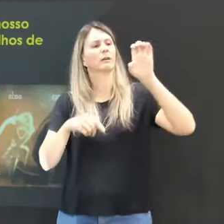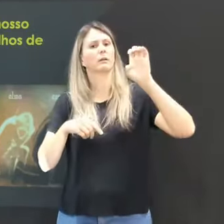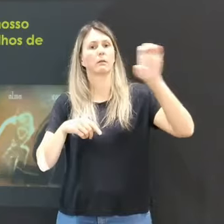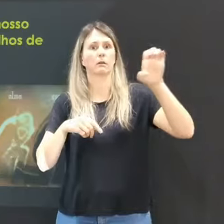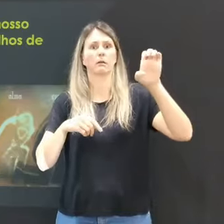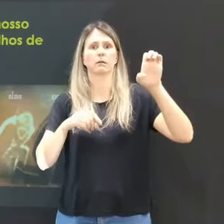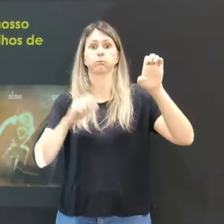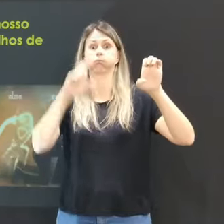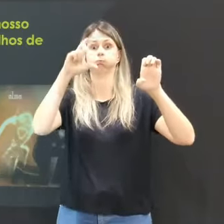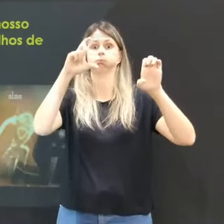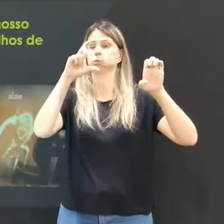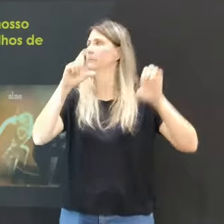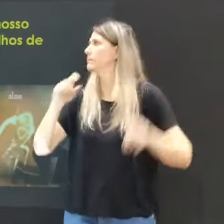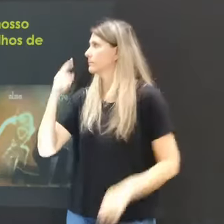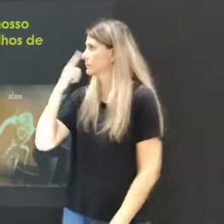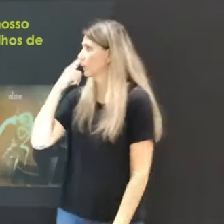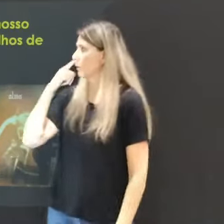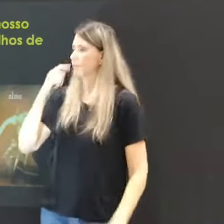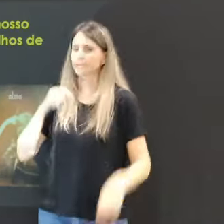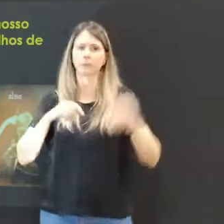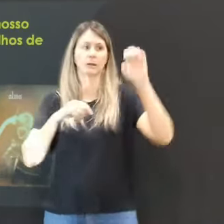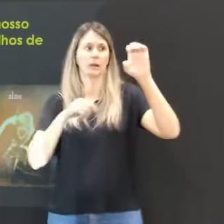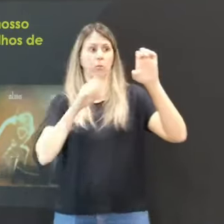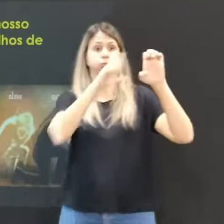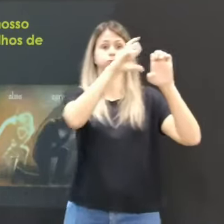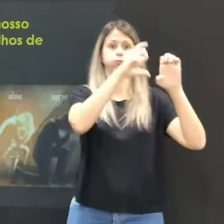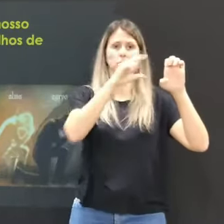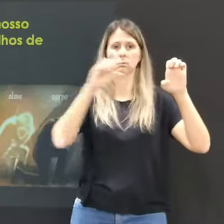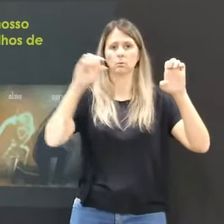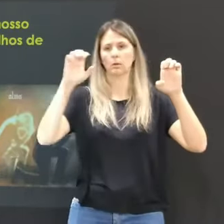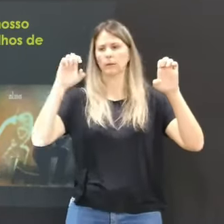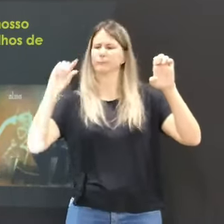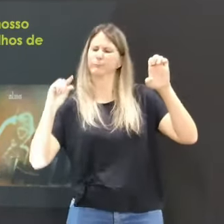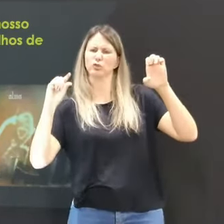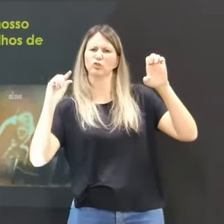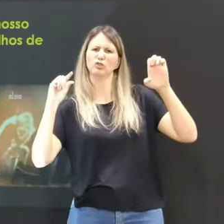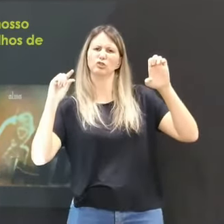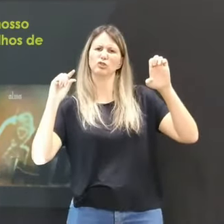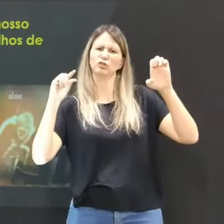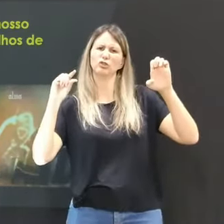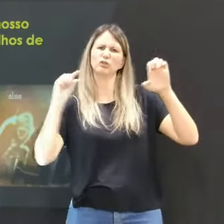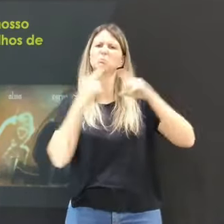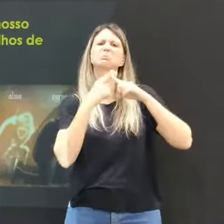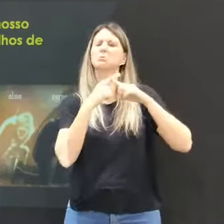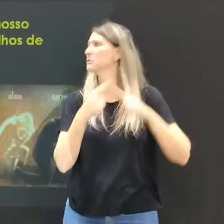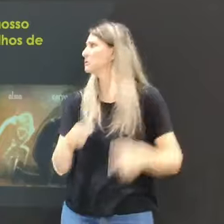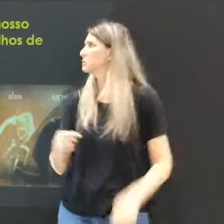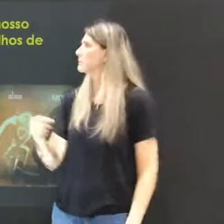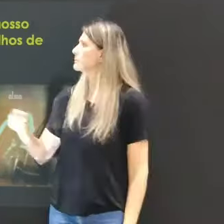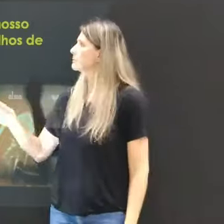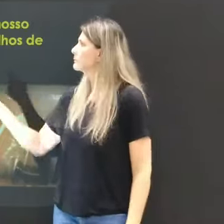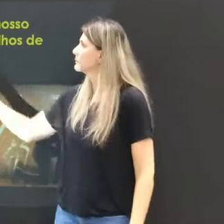Por que E grande? Por exemplo, quando você lê na Bíblia, tem o E maiúsculo, tem a caixa alta e o E